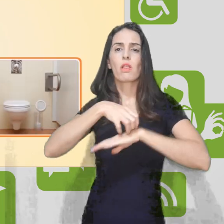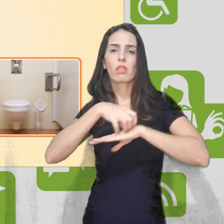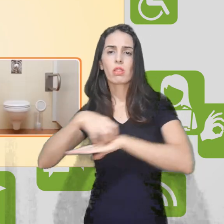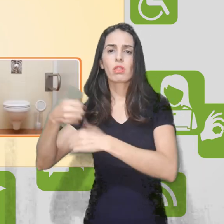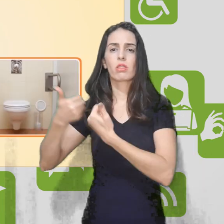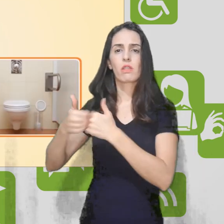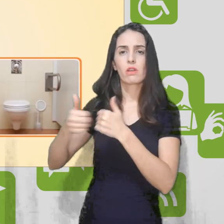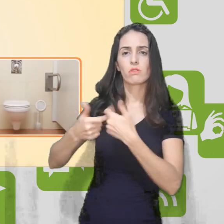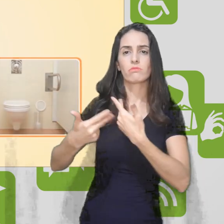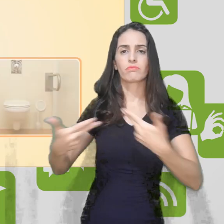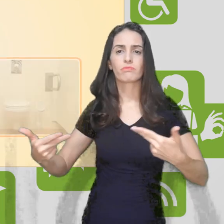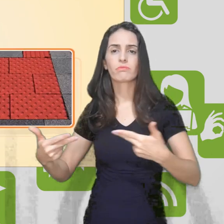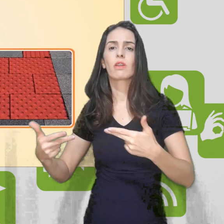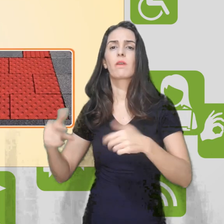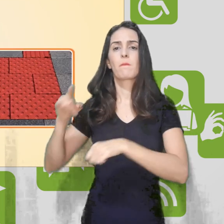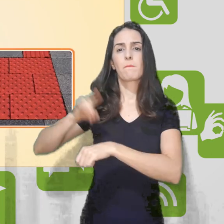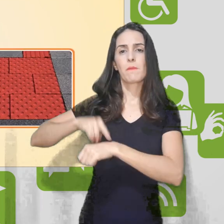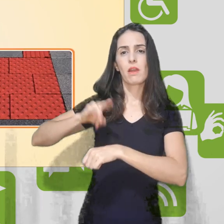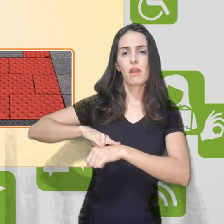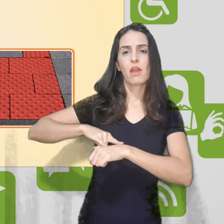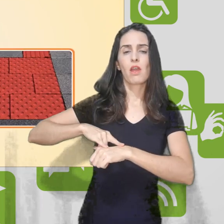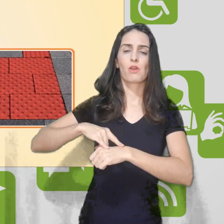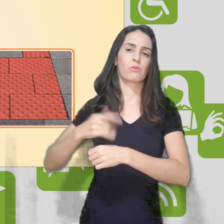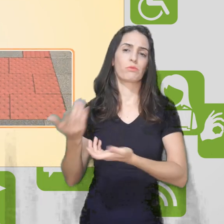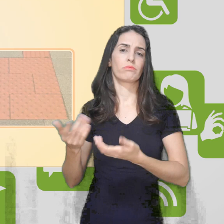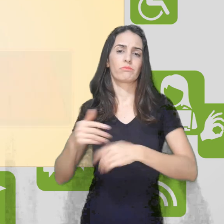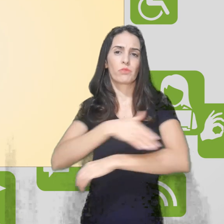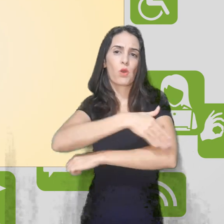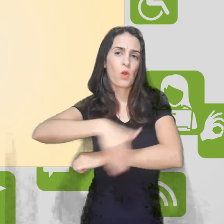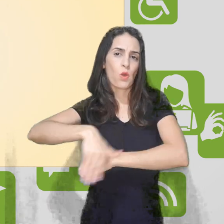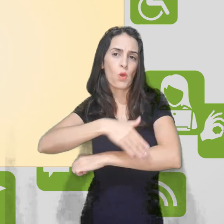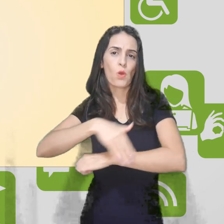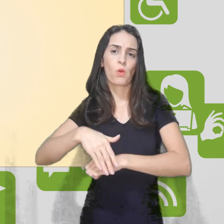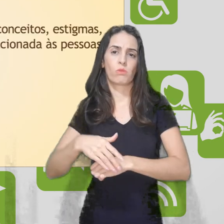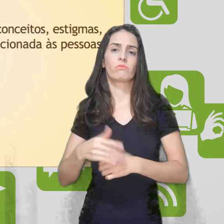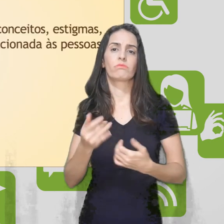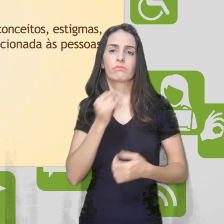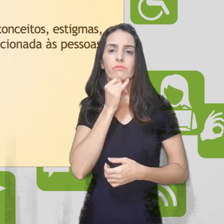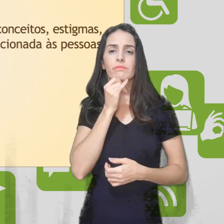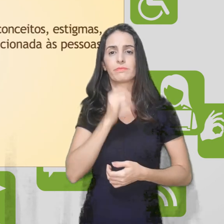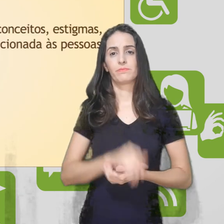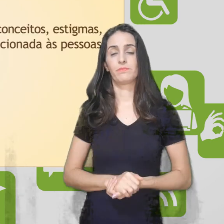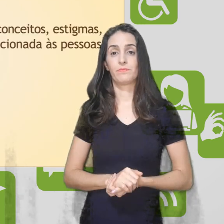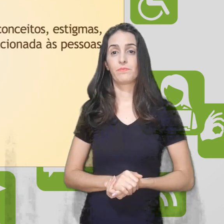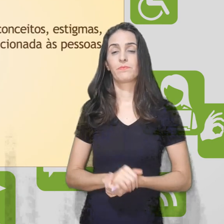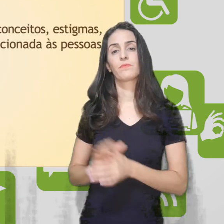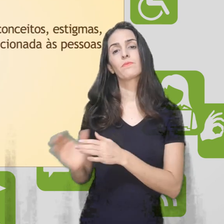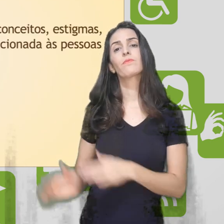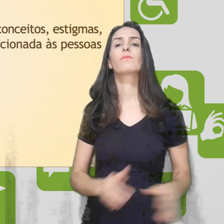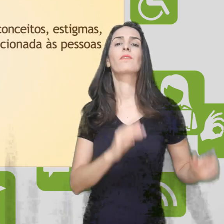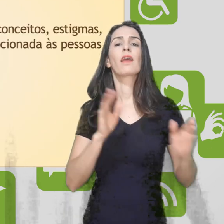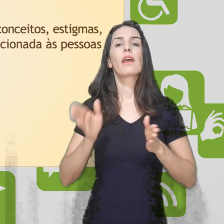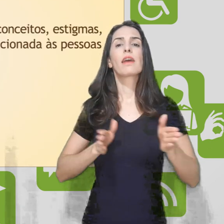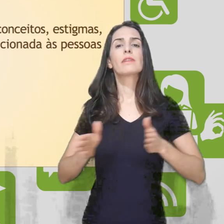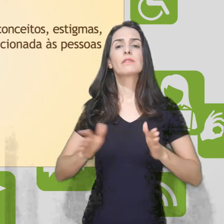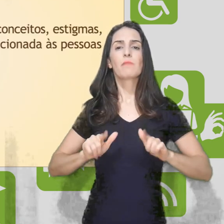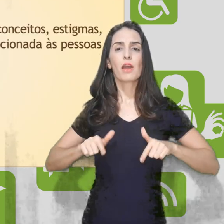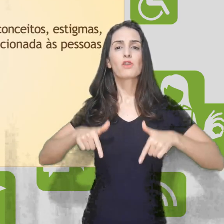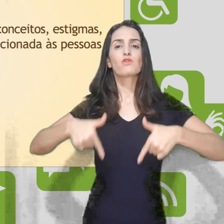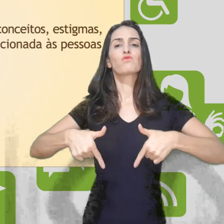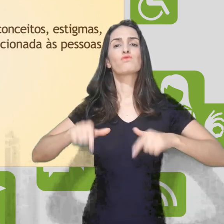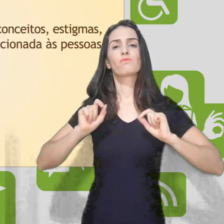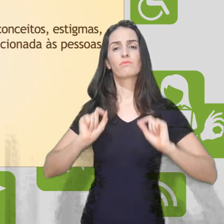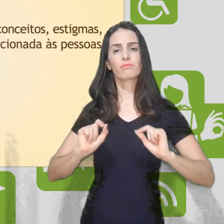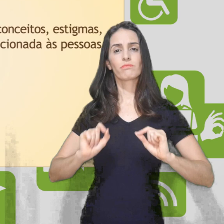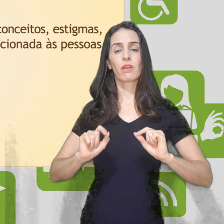transporte, banheiros e calçadas, por exemplo. A acessibilidade atitudinal refere-se à